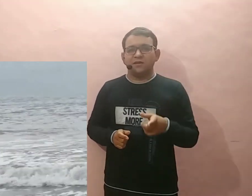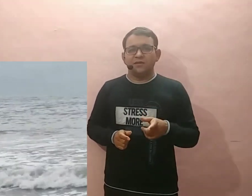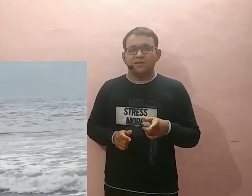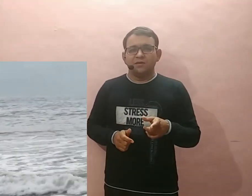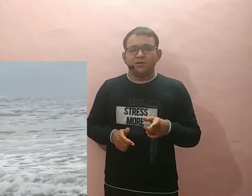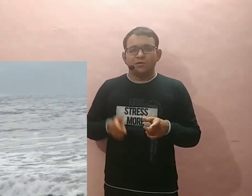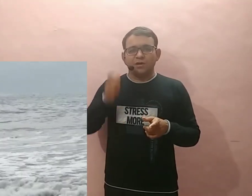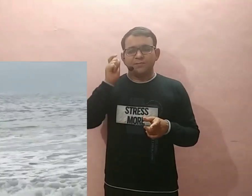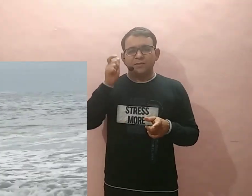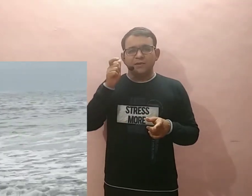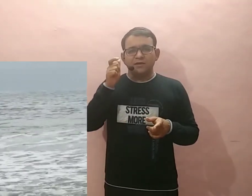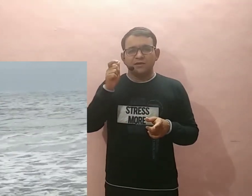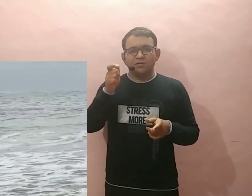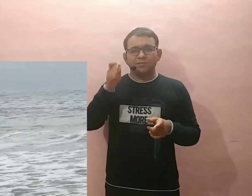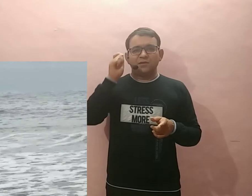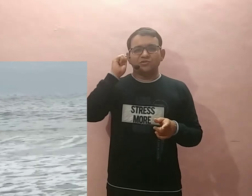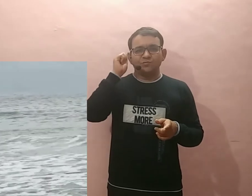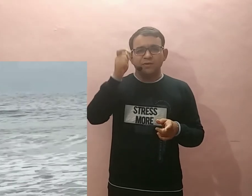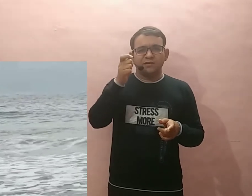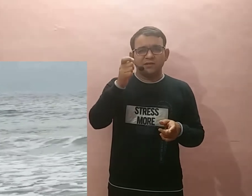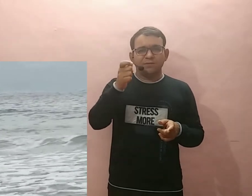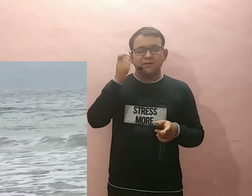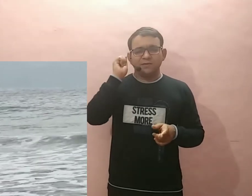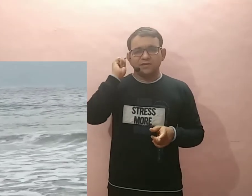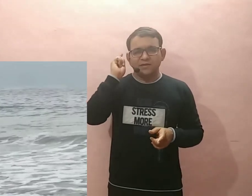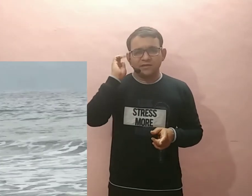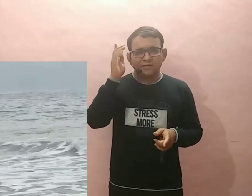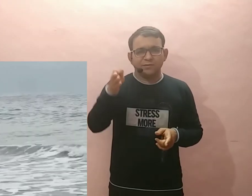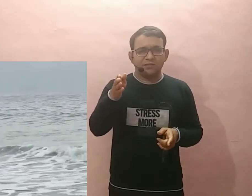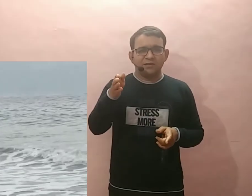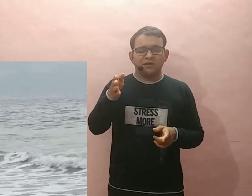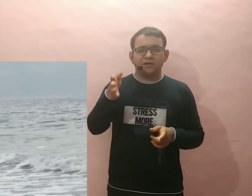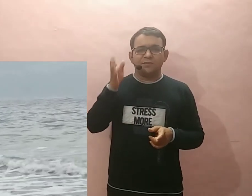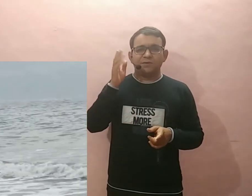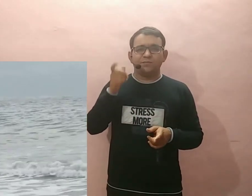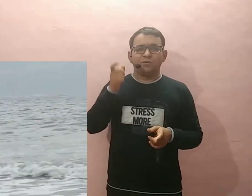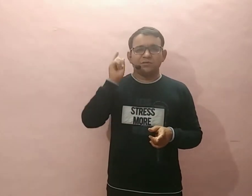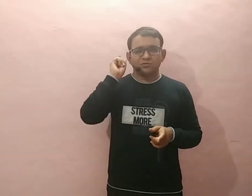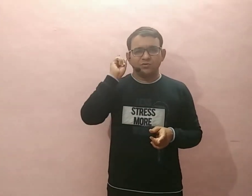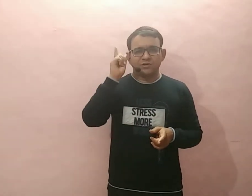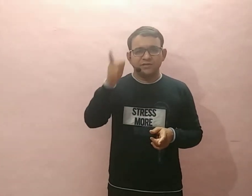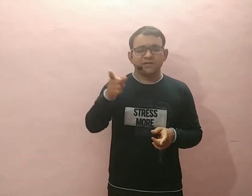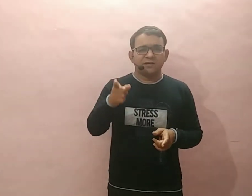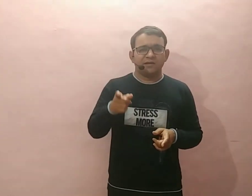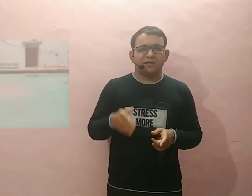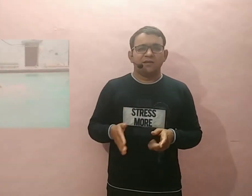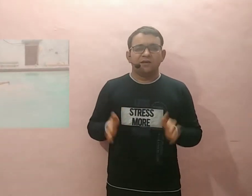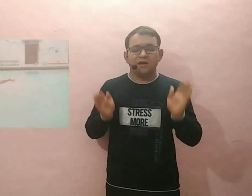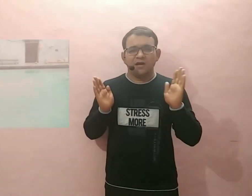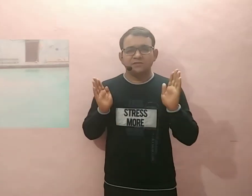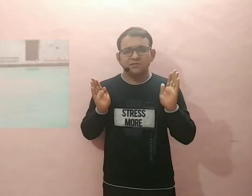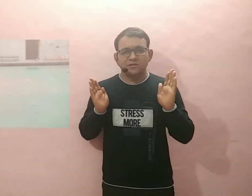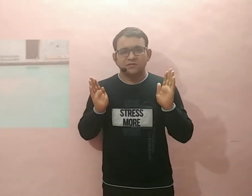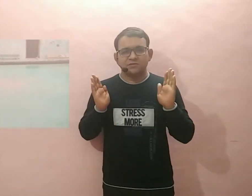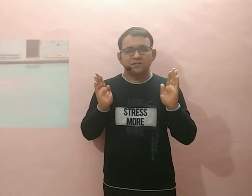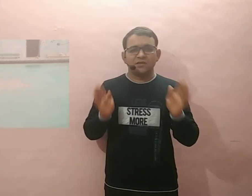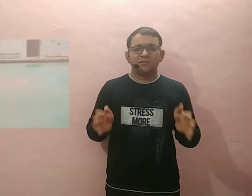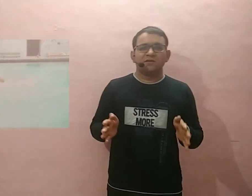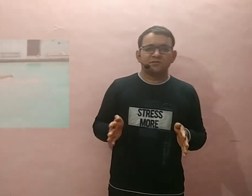है और अपने मेंटर को अपने अचीवमेंट के बारे में क्लियर कट बताना है, अपने फोकस को क्लियर करना है। आज सत्येंद्र